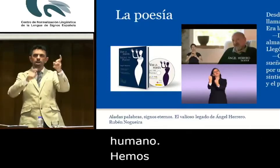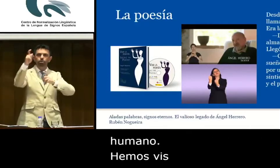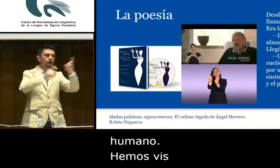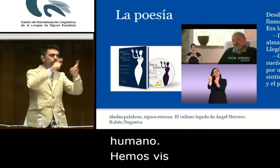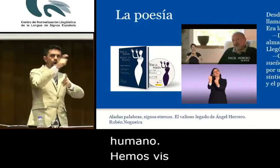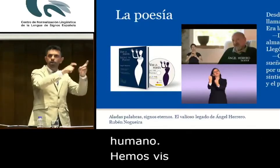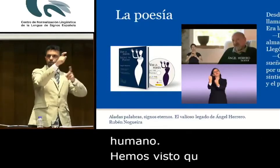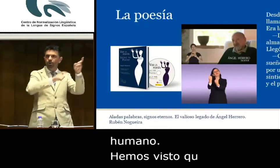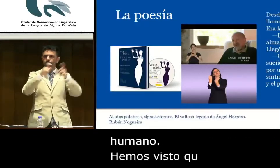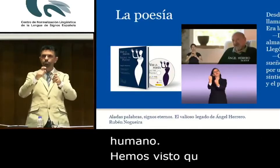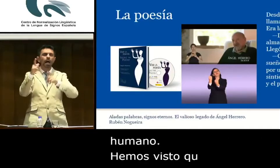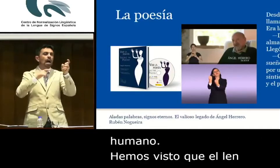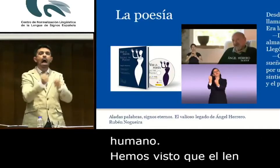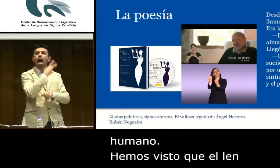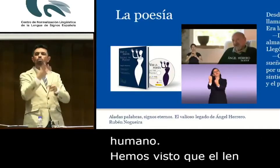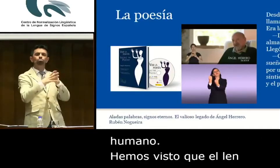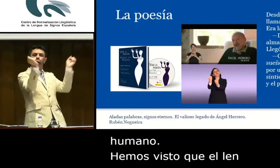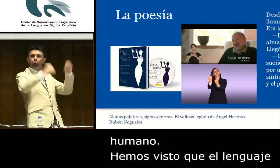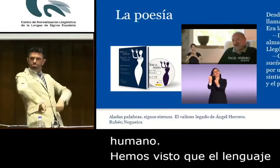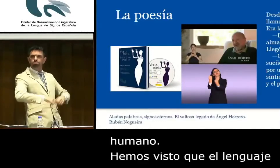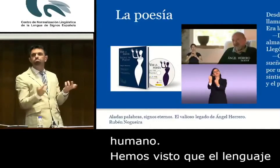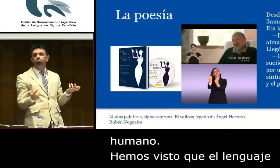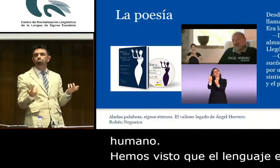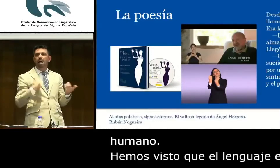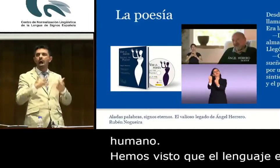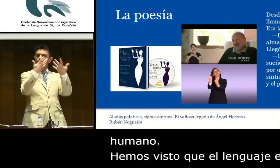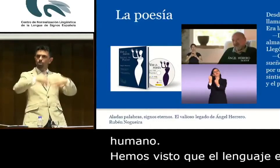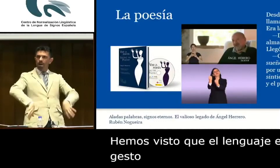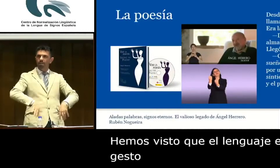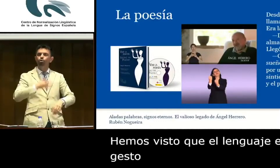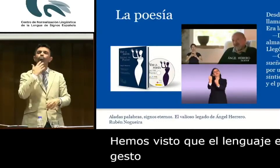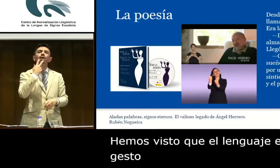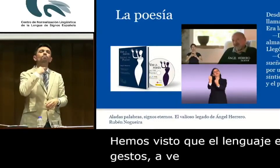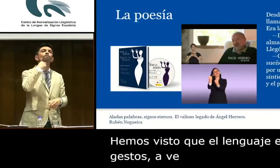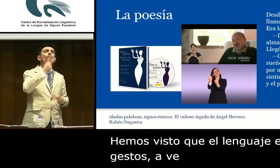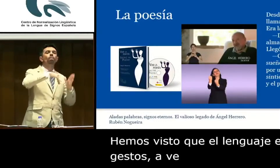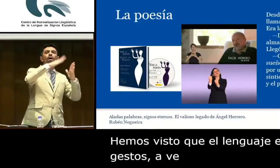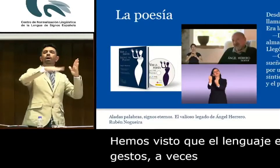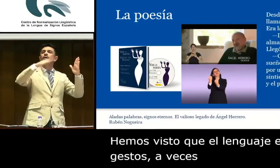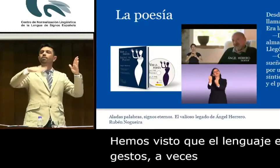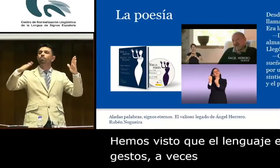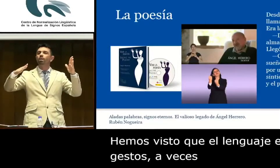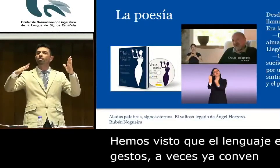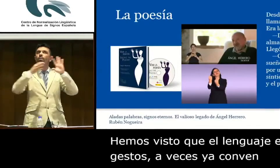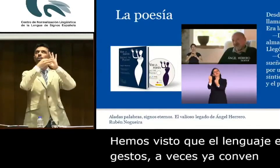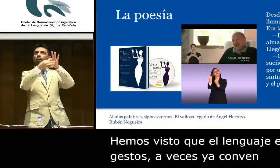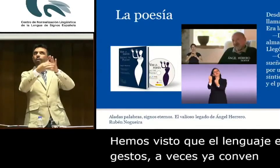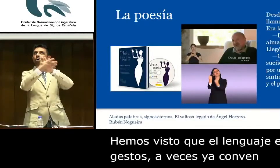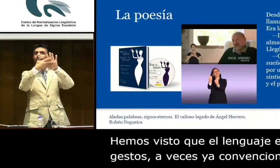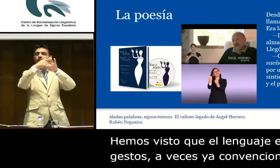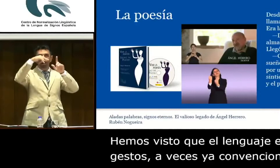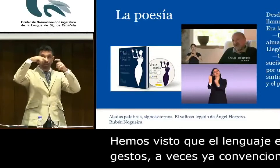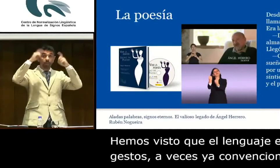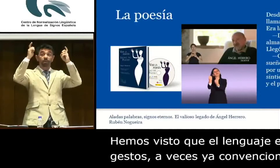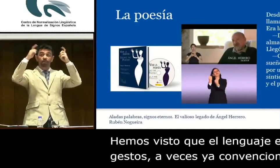ya convencionalizados o automatizados, como en las entonaciones, los gestos análogos de las cejas,